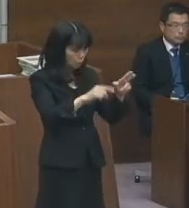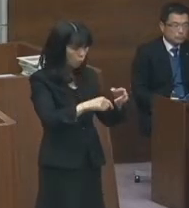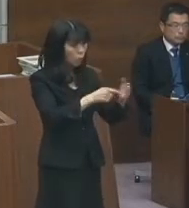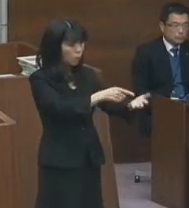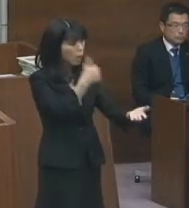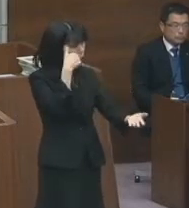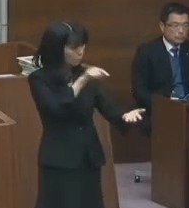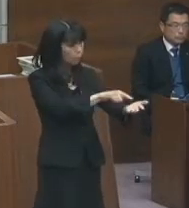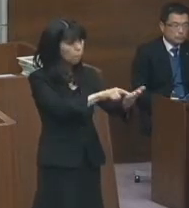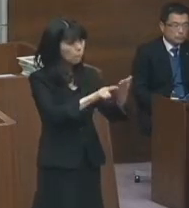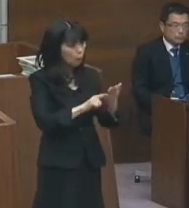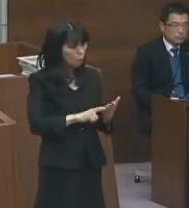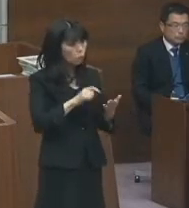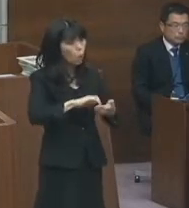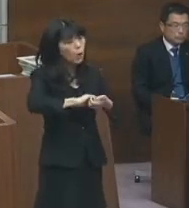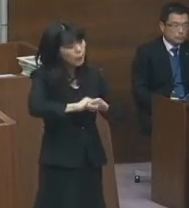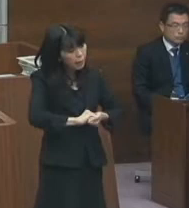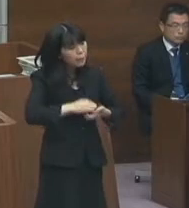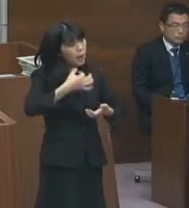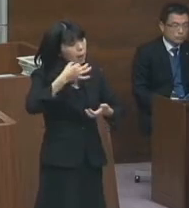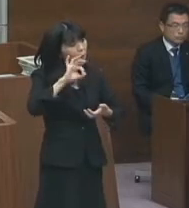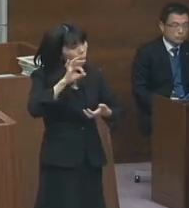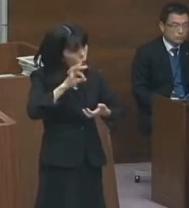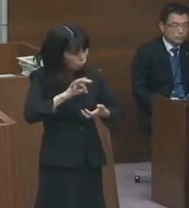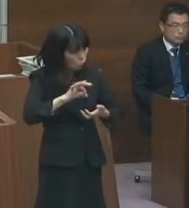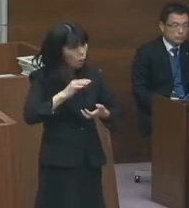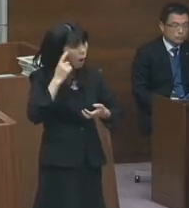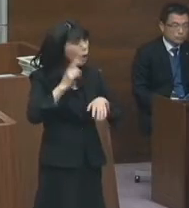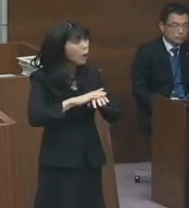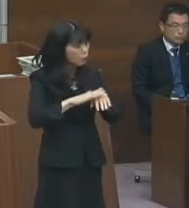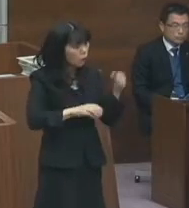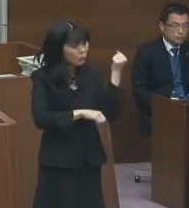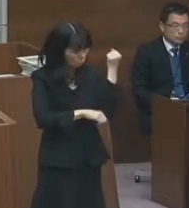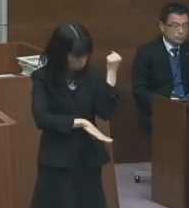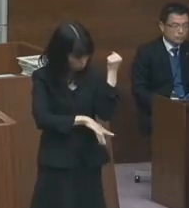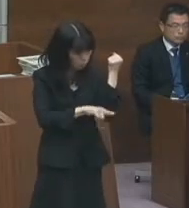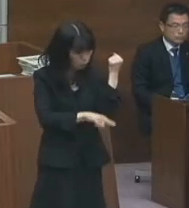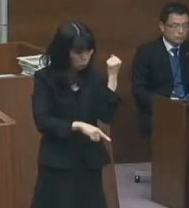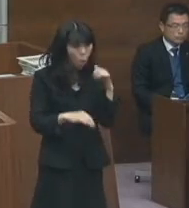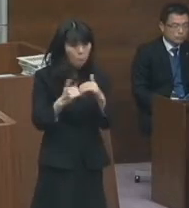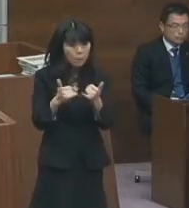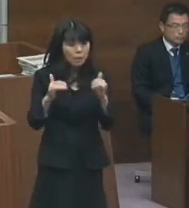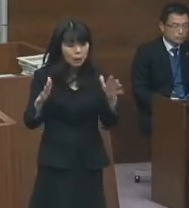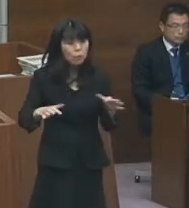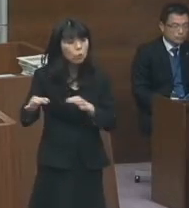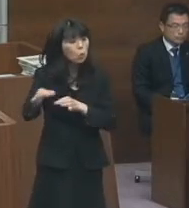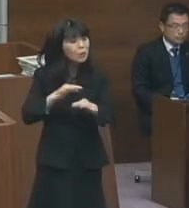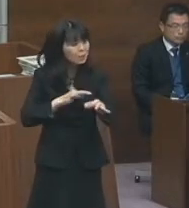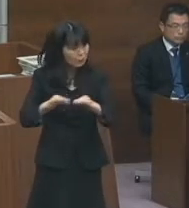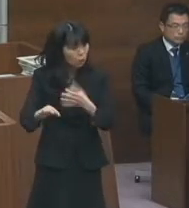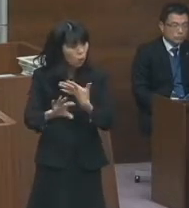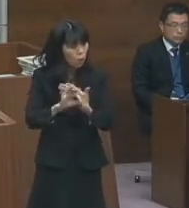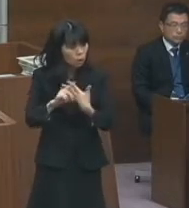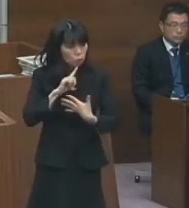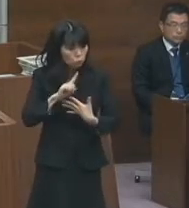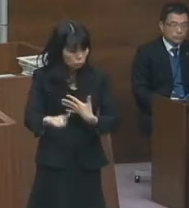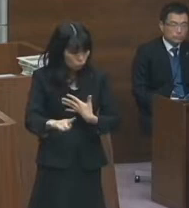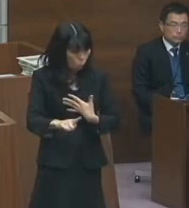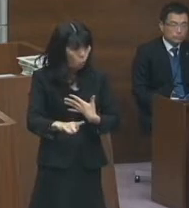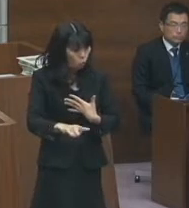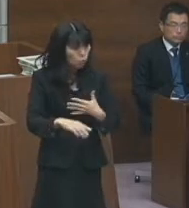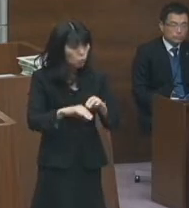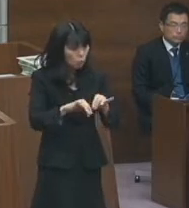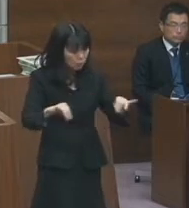こうした限定価格の考えを基本としつつも、民間の商取引の例では土地の併合